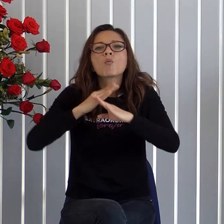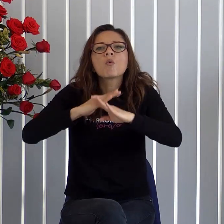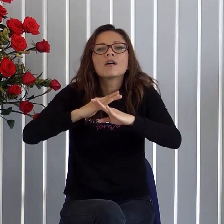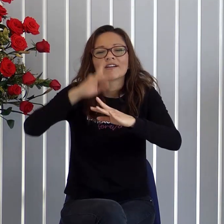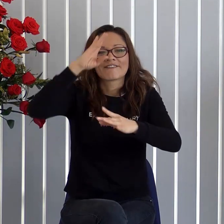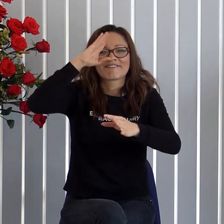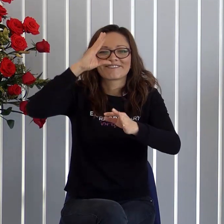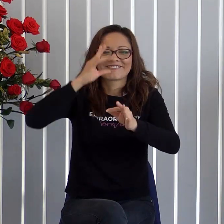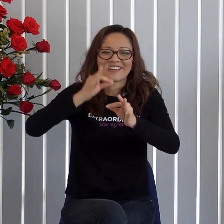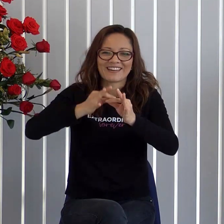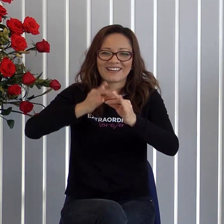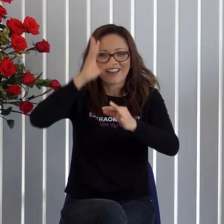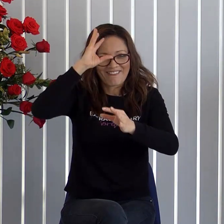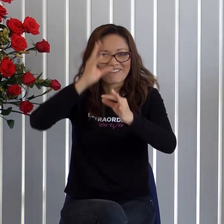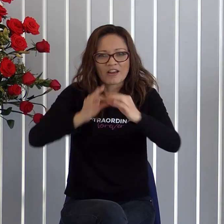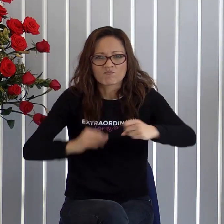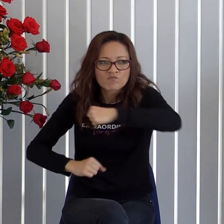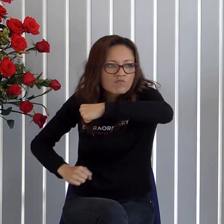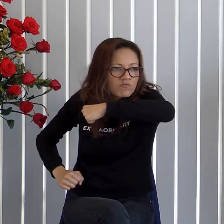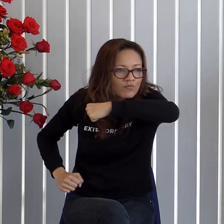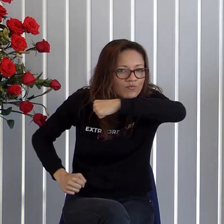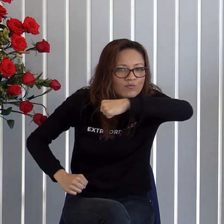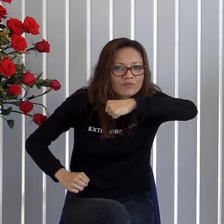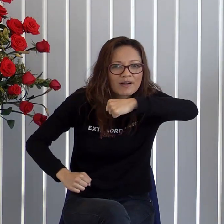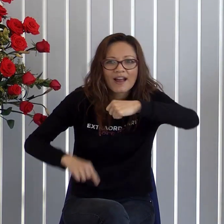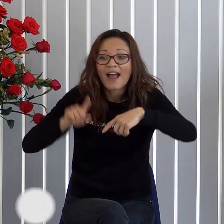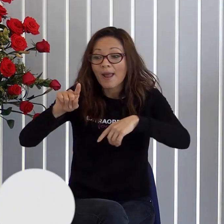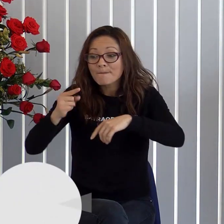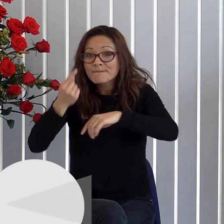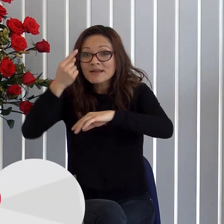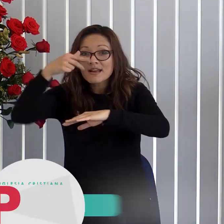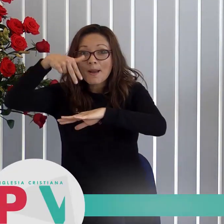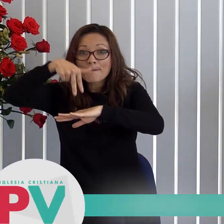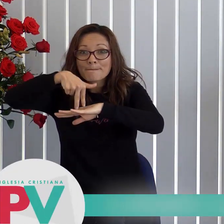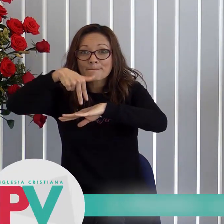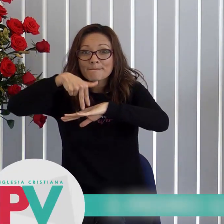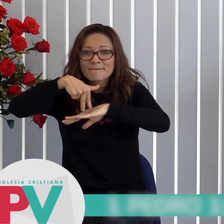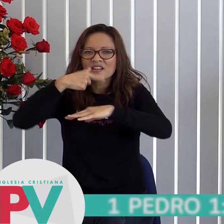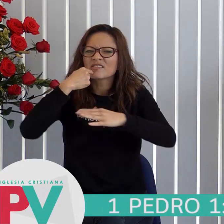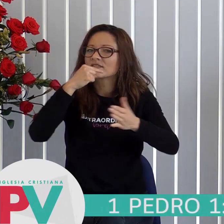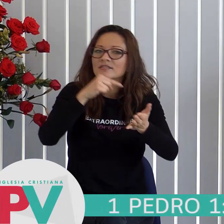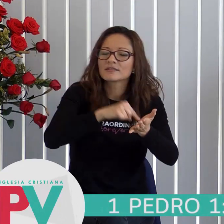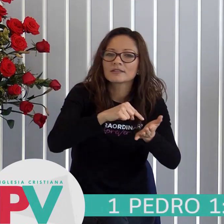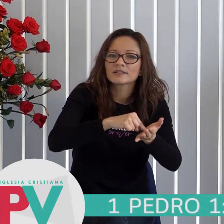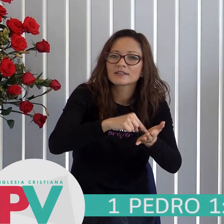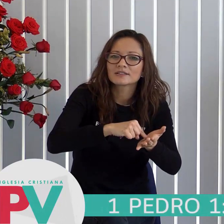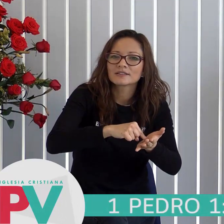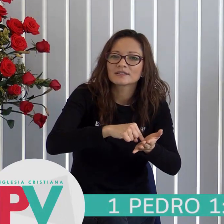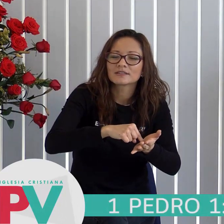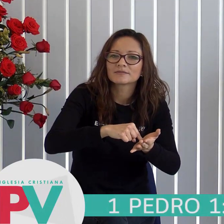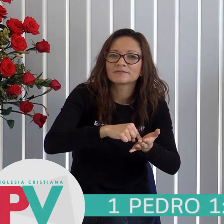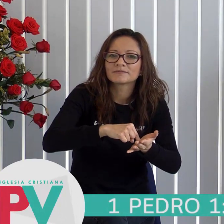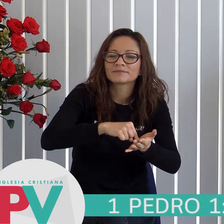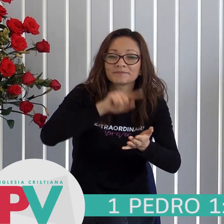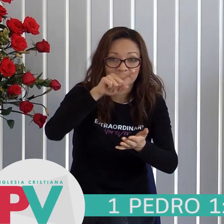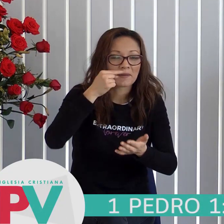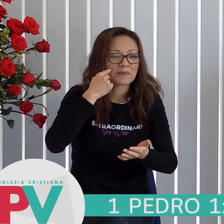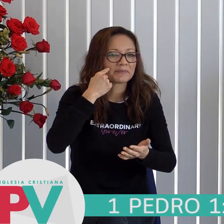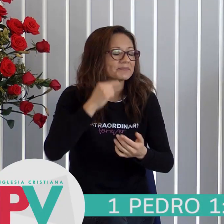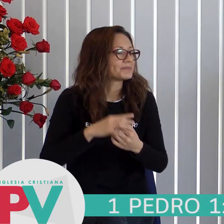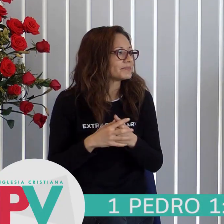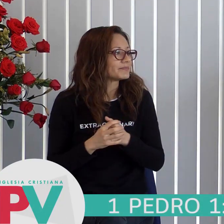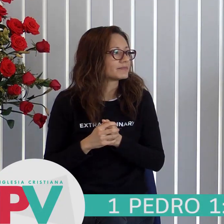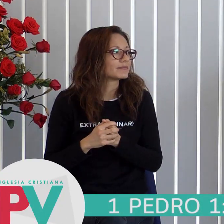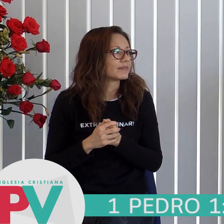La fe, la fe. Y aquí en Primera de Pedro está diciendo qué es mire lo que dice